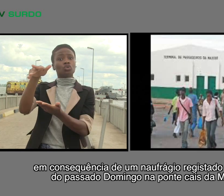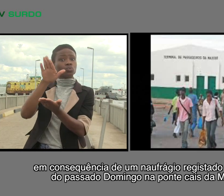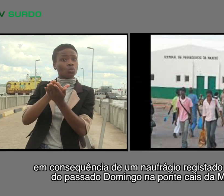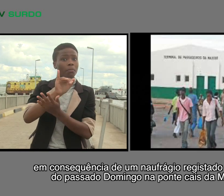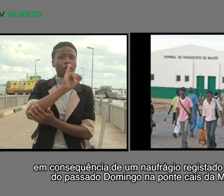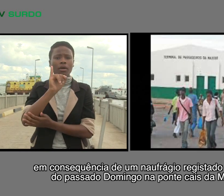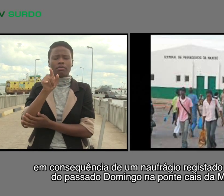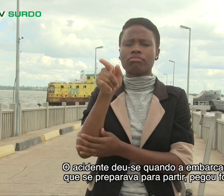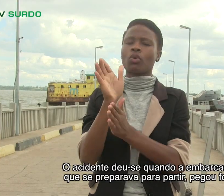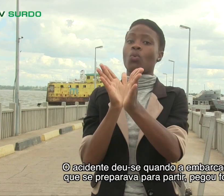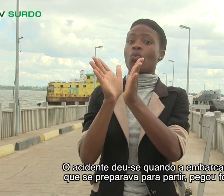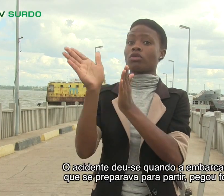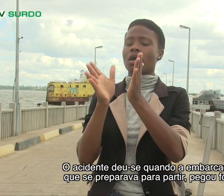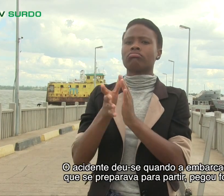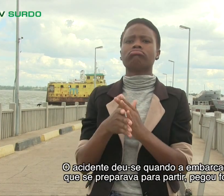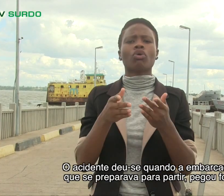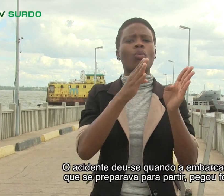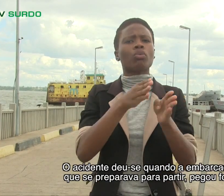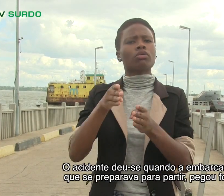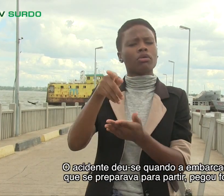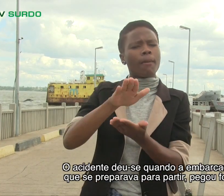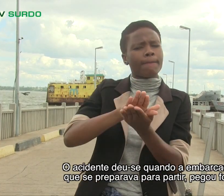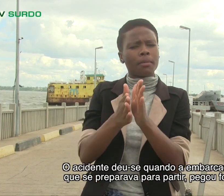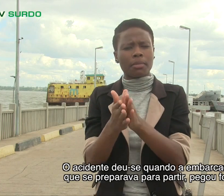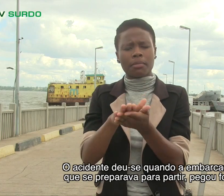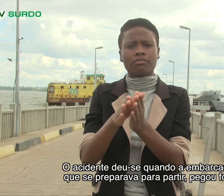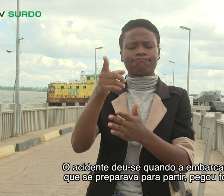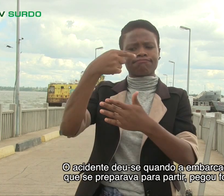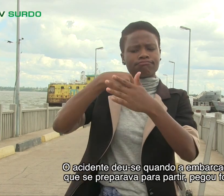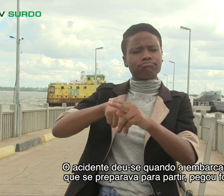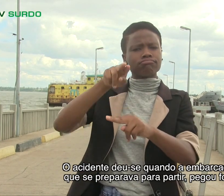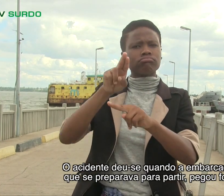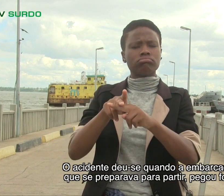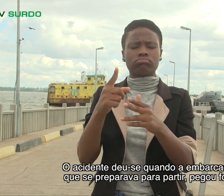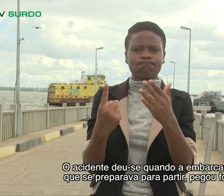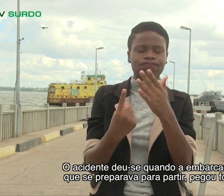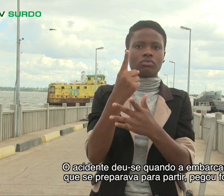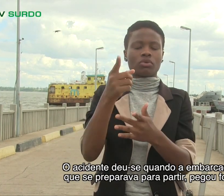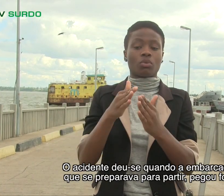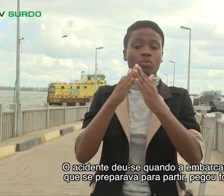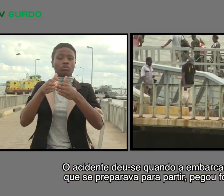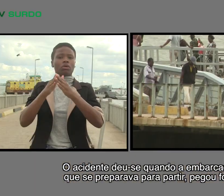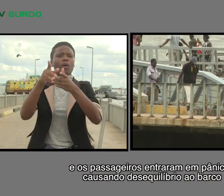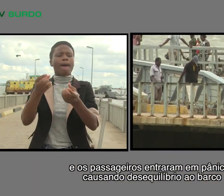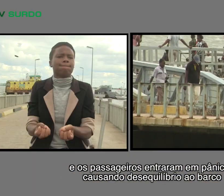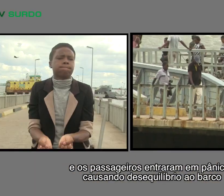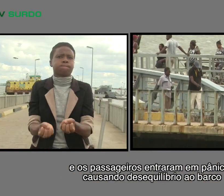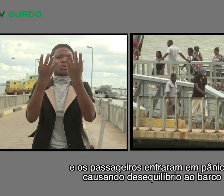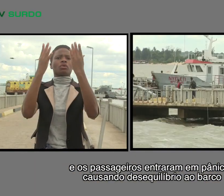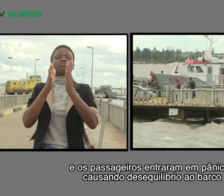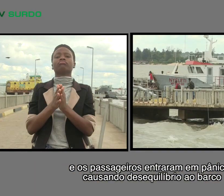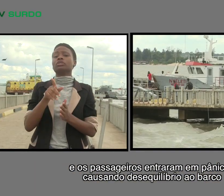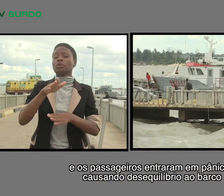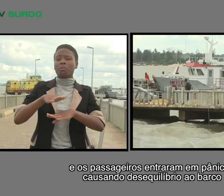ponte Cás da Machixe. O acidente deu-se quando a embarcação que se preparava para partir pegou fogo e os passageiros entraram em